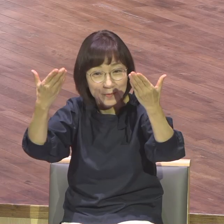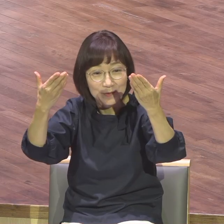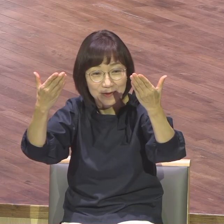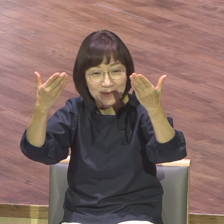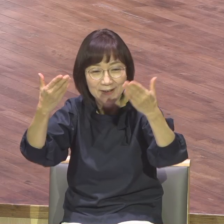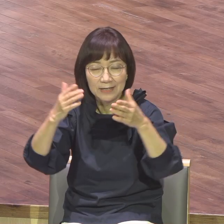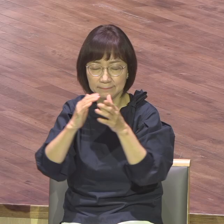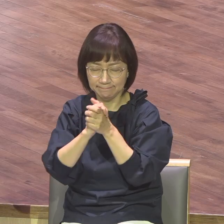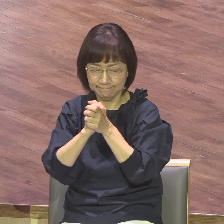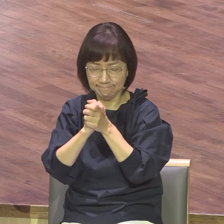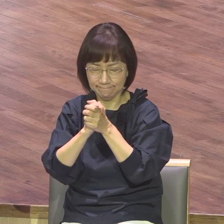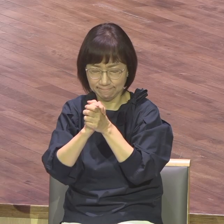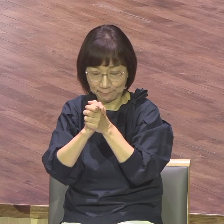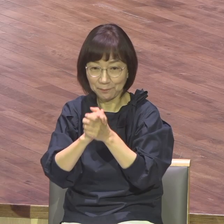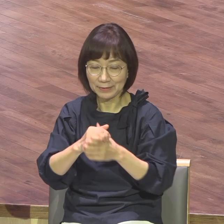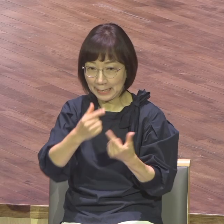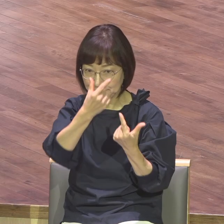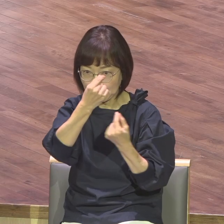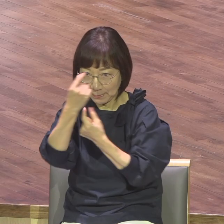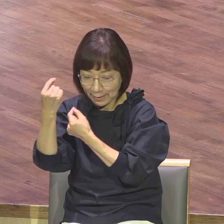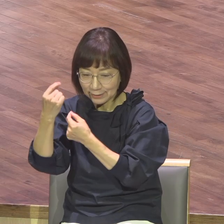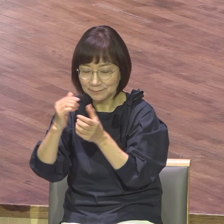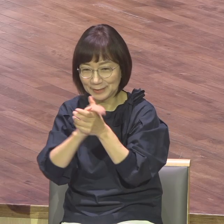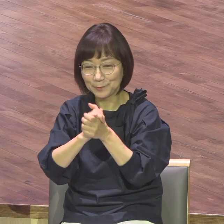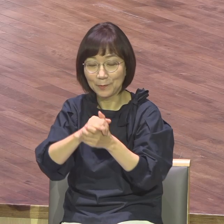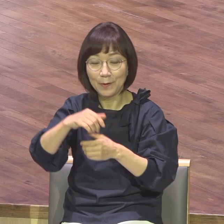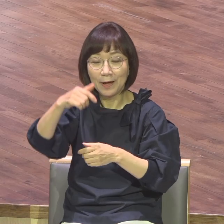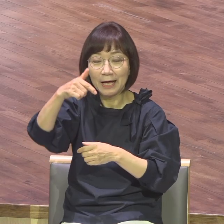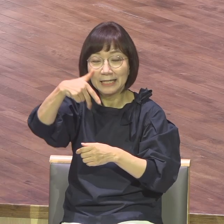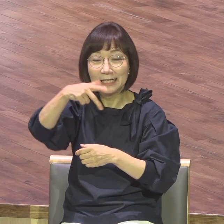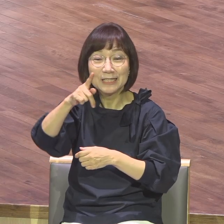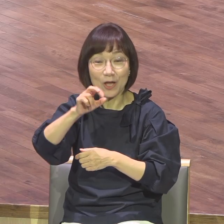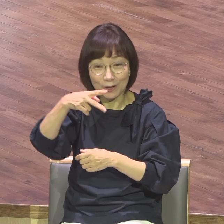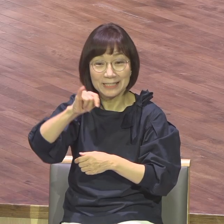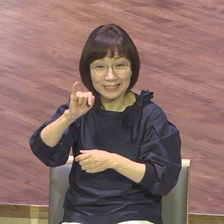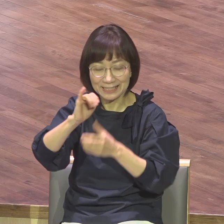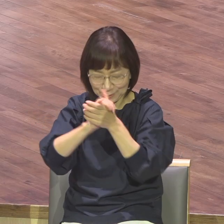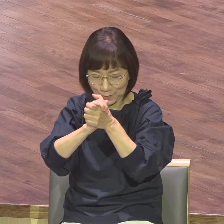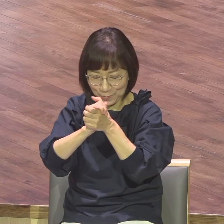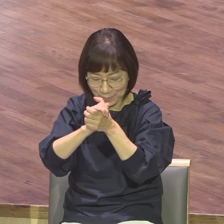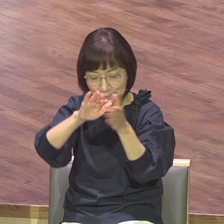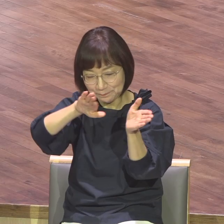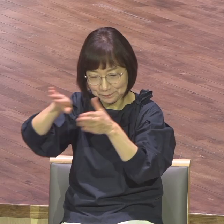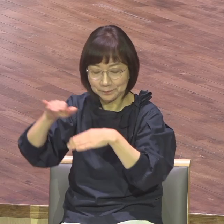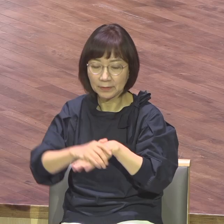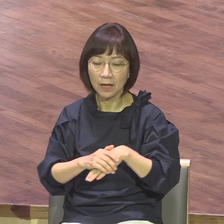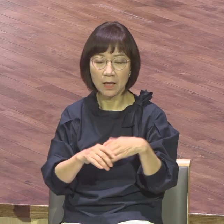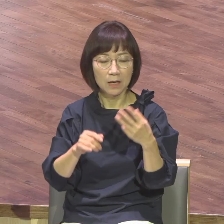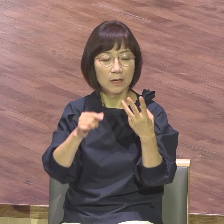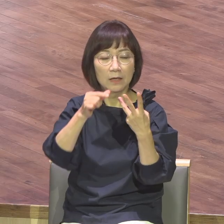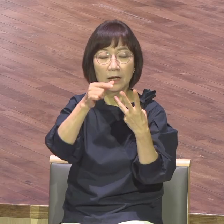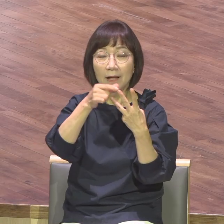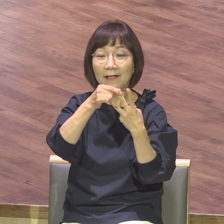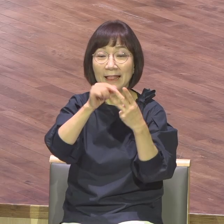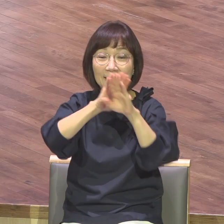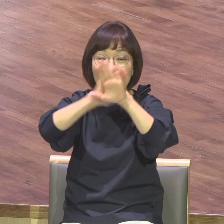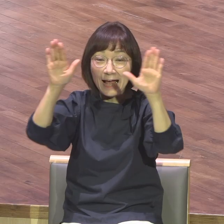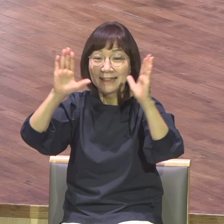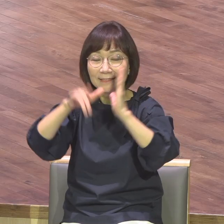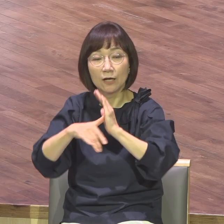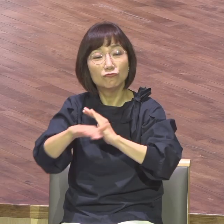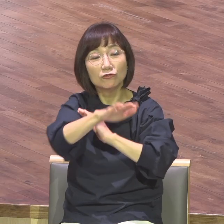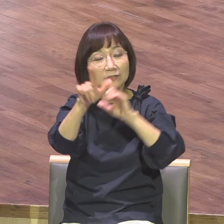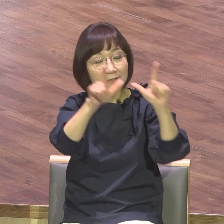누리고, 정식기도, 이걸 정식기도라고 해요. 시간 정해놓고 이 플랫폼 기도라고 하죠. 낮에는 삶의 밥그릇을